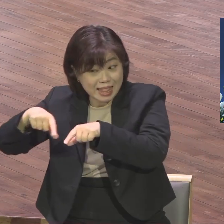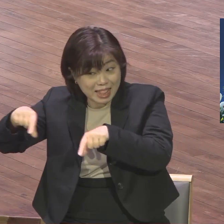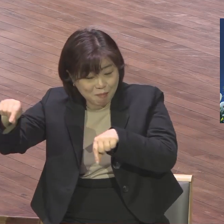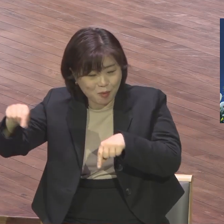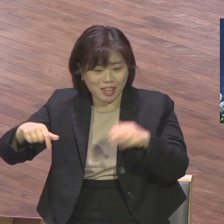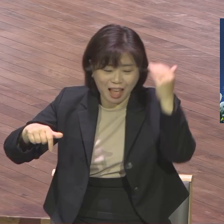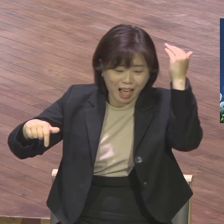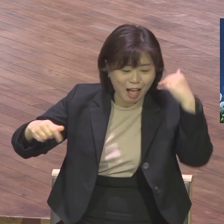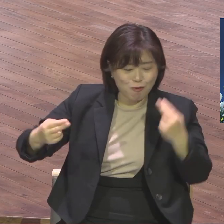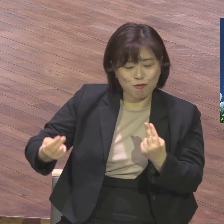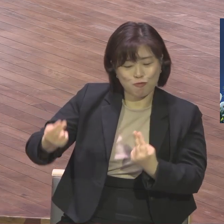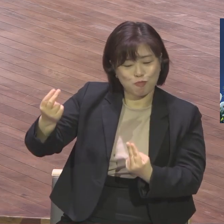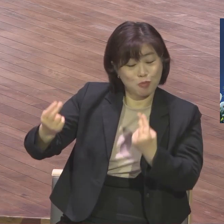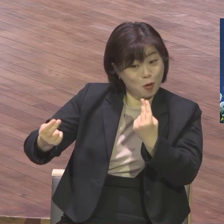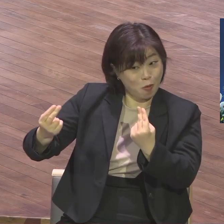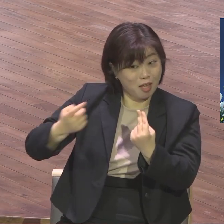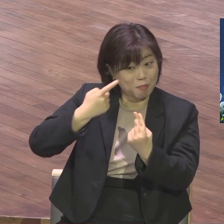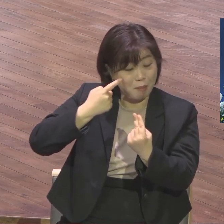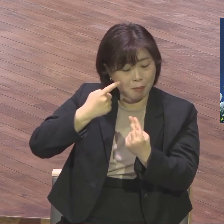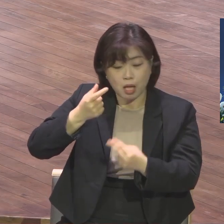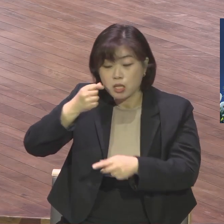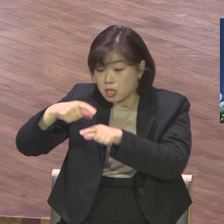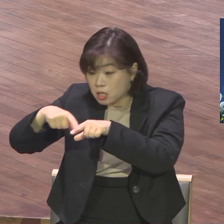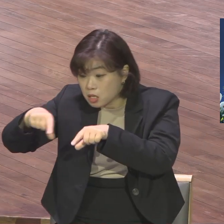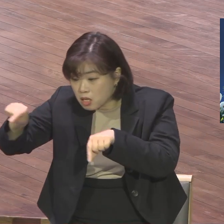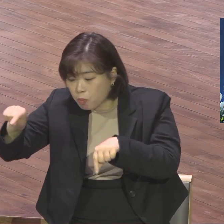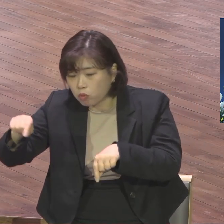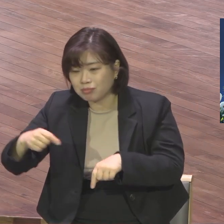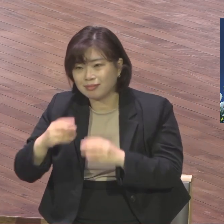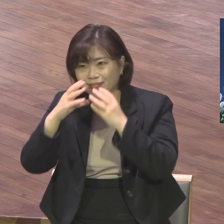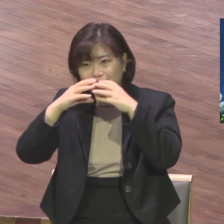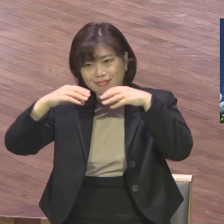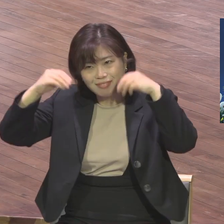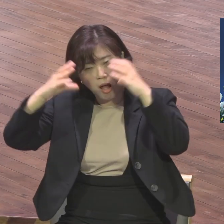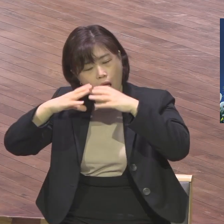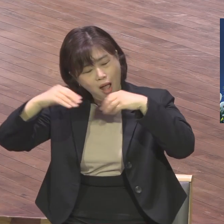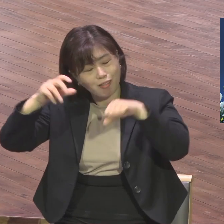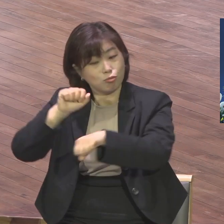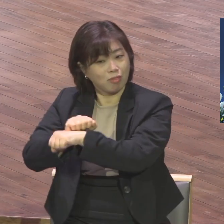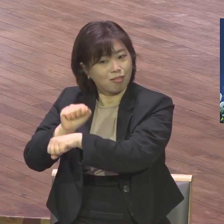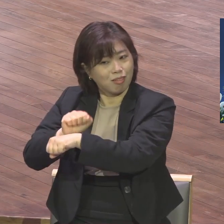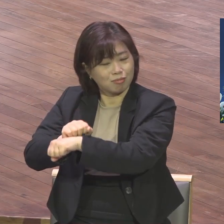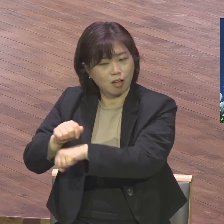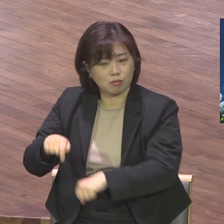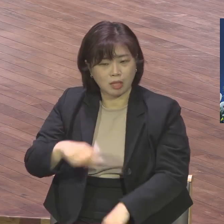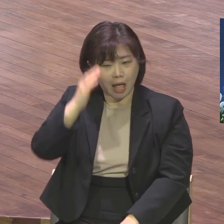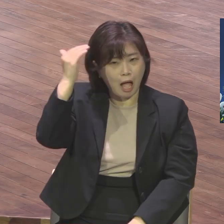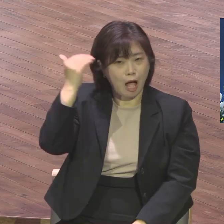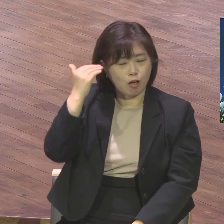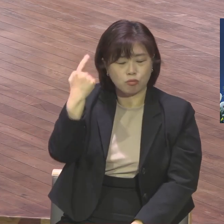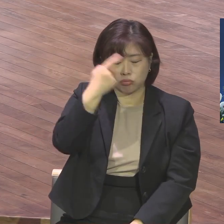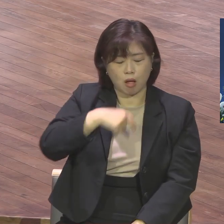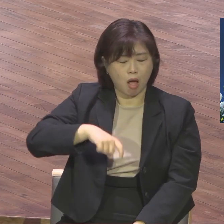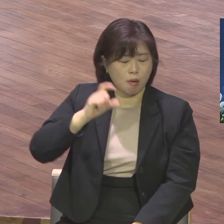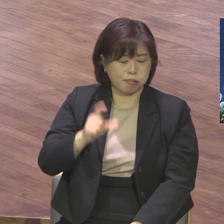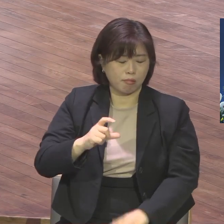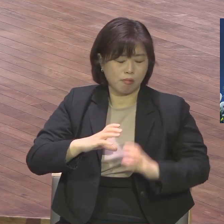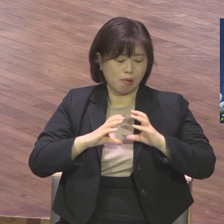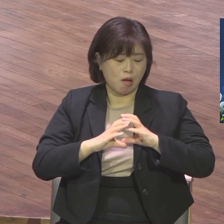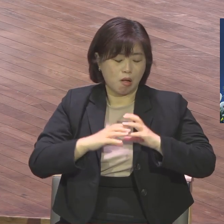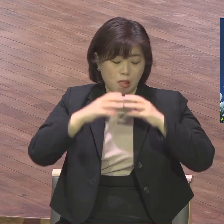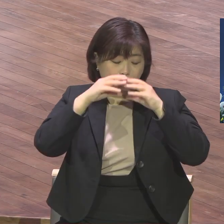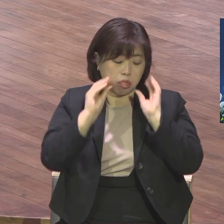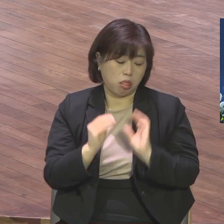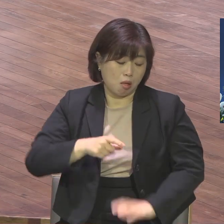인상 쓰고 다녀요. 거의 다 그래요. 심각해요. 지금은 철학자라고 그렇게 늘 심각해. 근데 일본은 안 그래요.